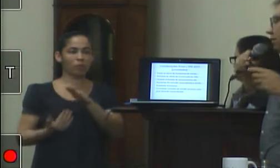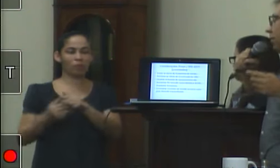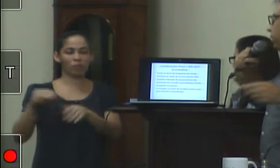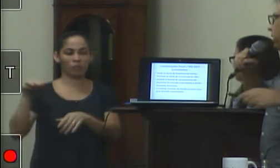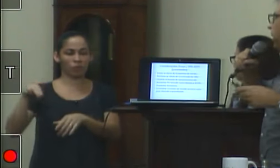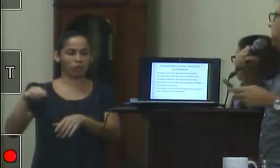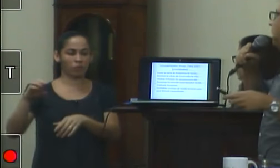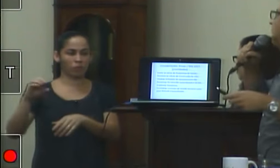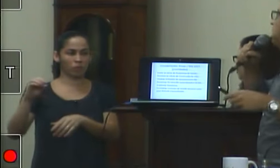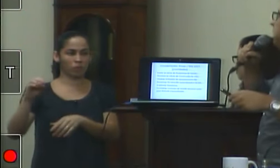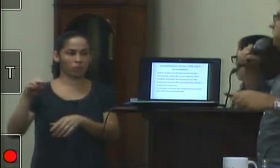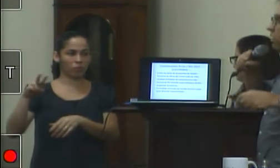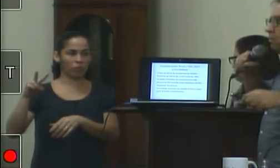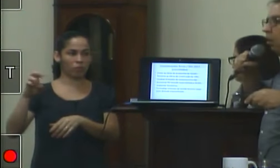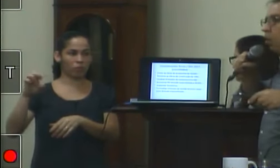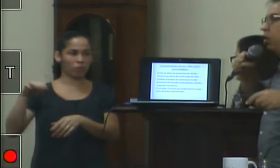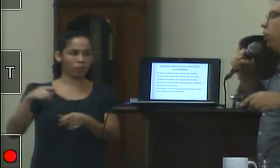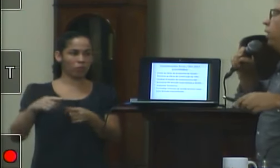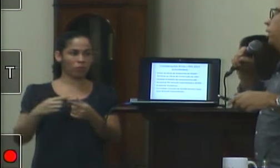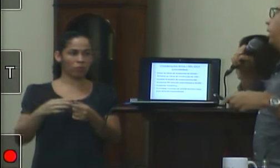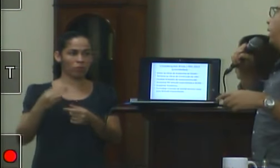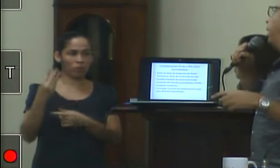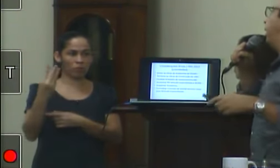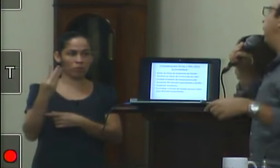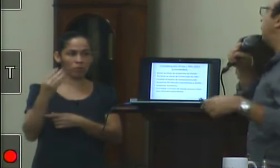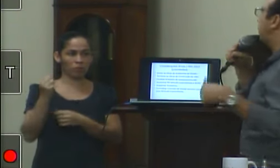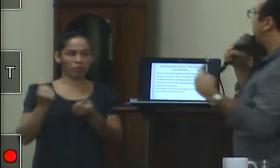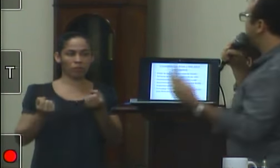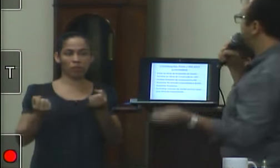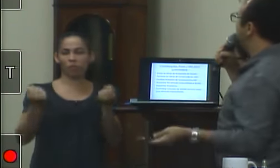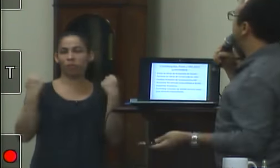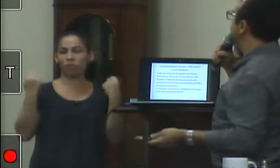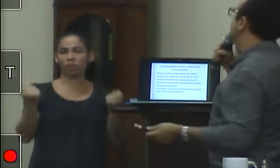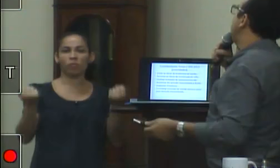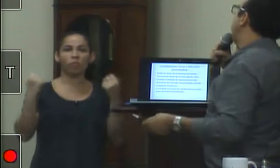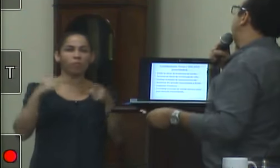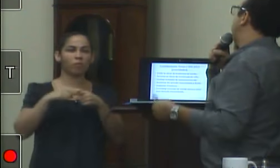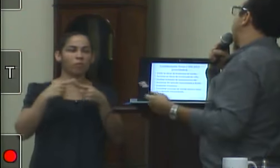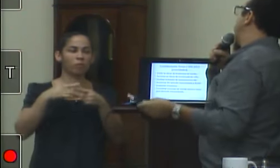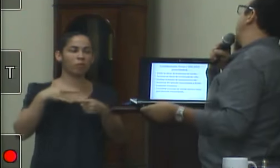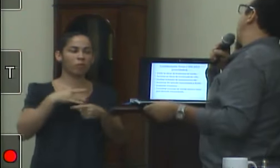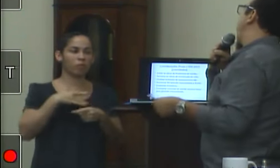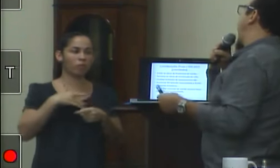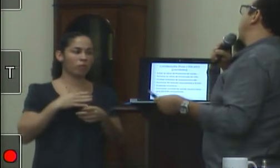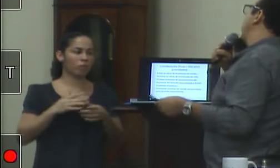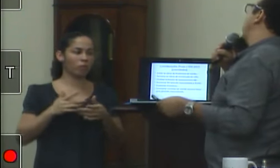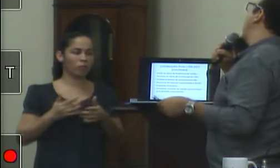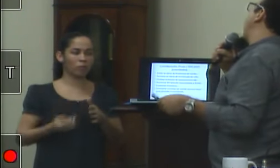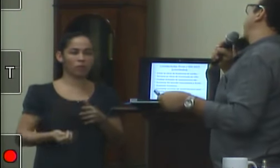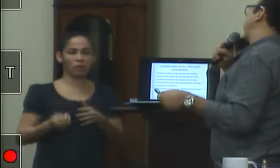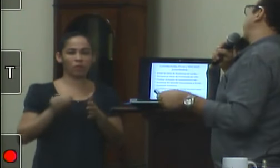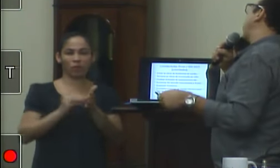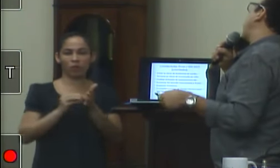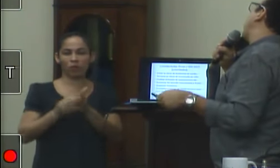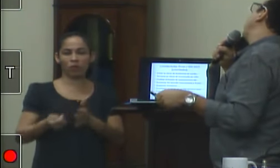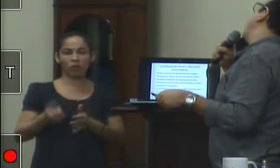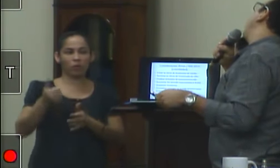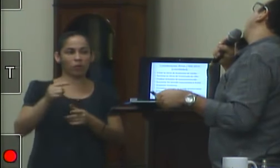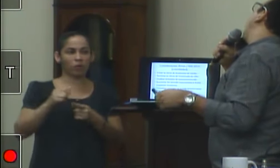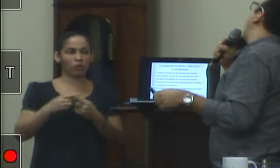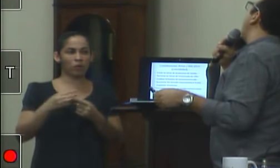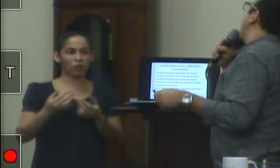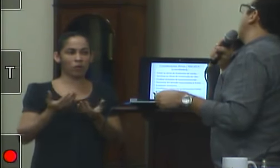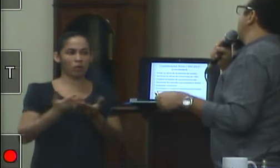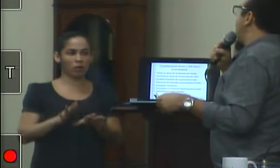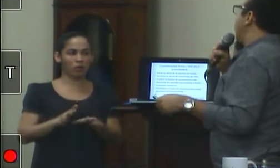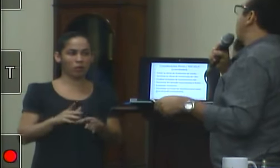as 3 academias da saúde, né, que estão aí em fase final para licitar,